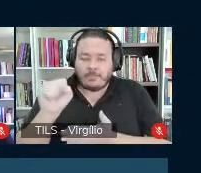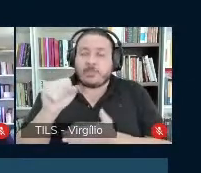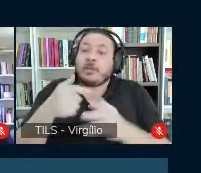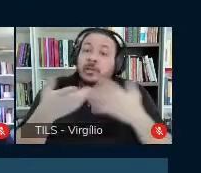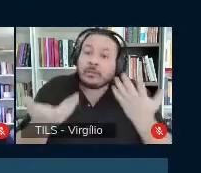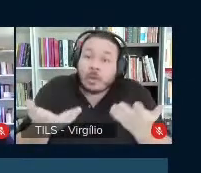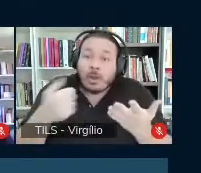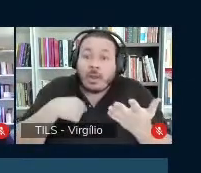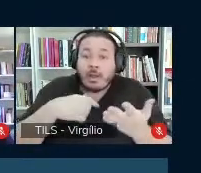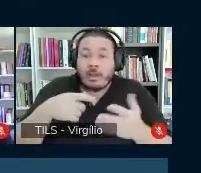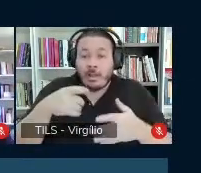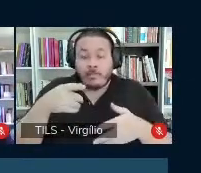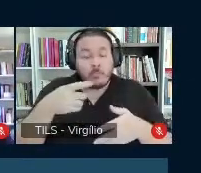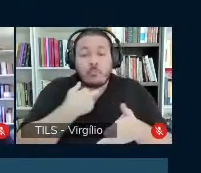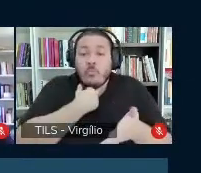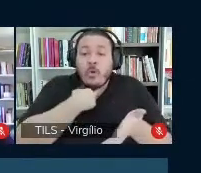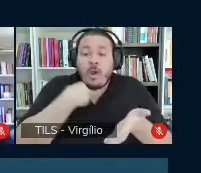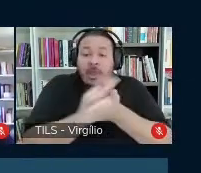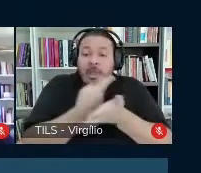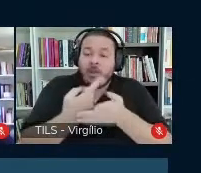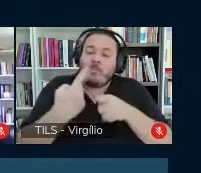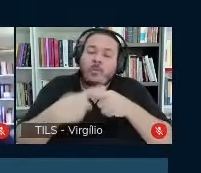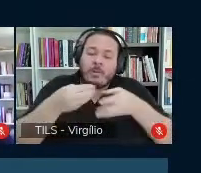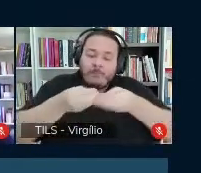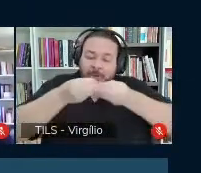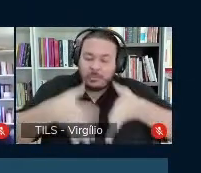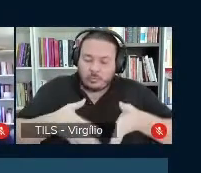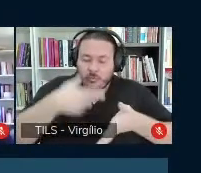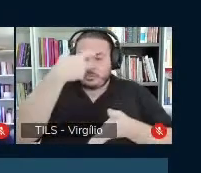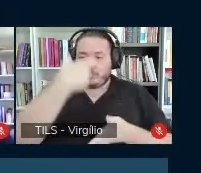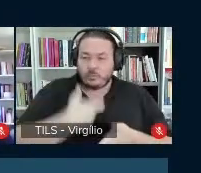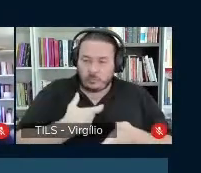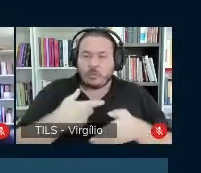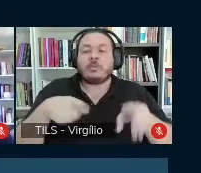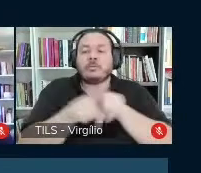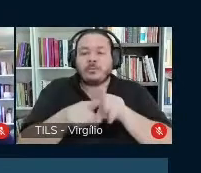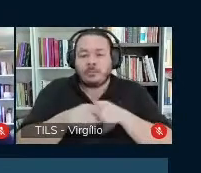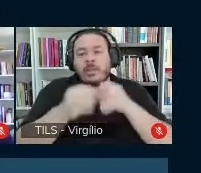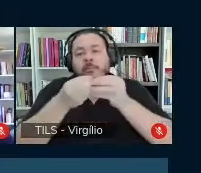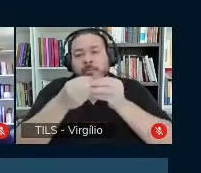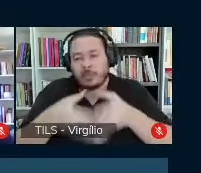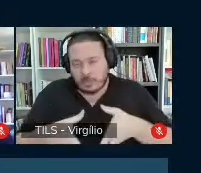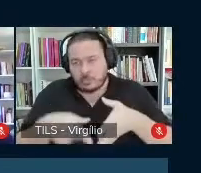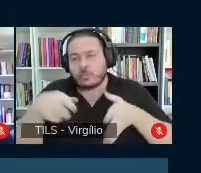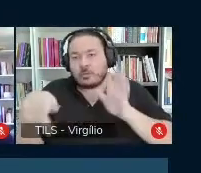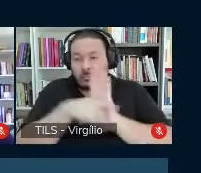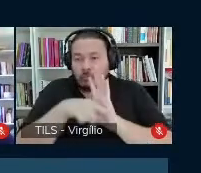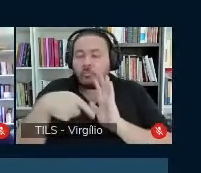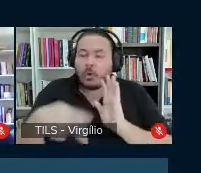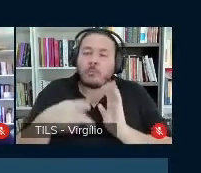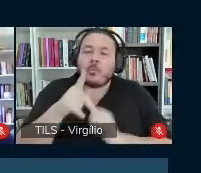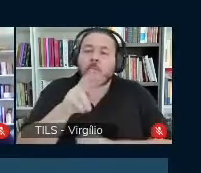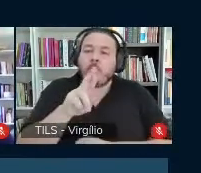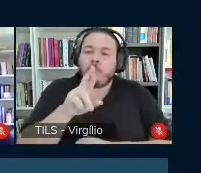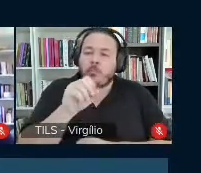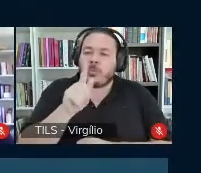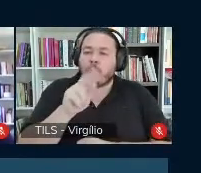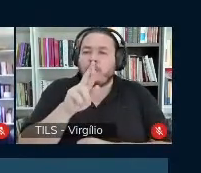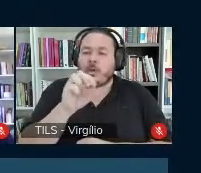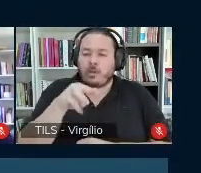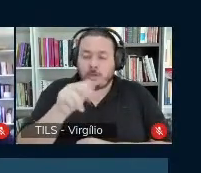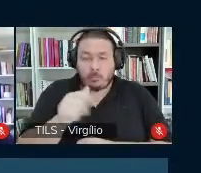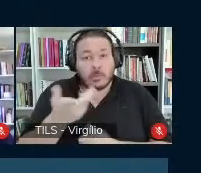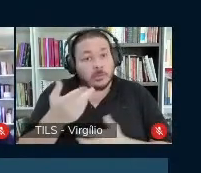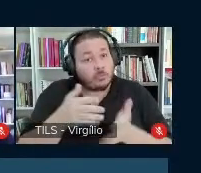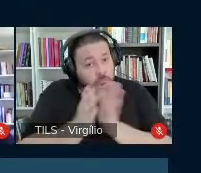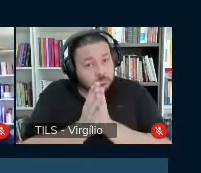prejuízo para a pessoa. Tá? Então, eu peço que preste atenção na hora, os colegas observem aí também,